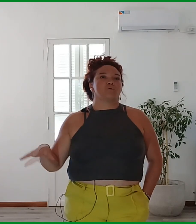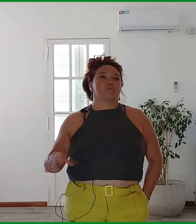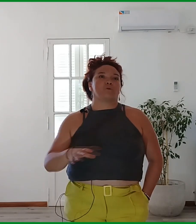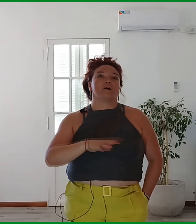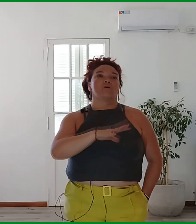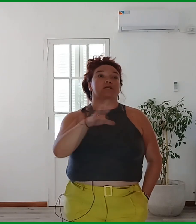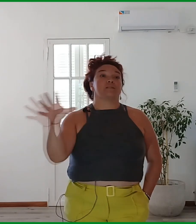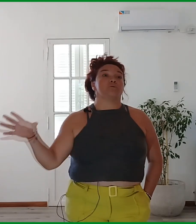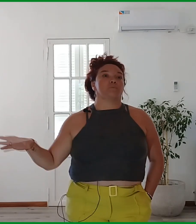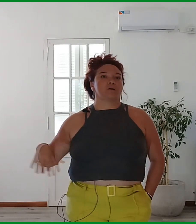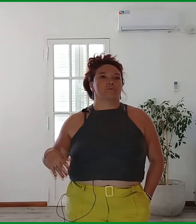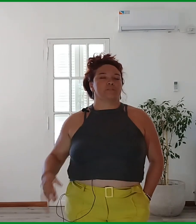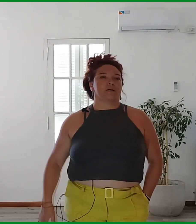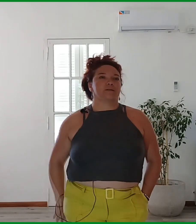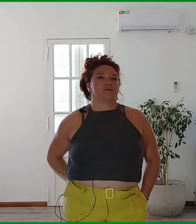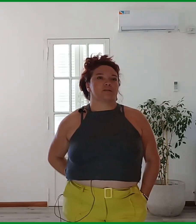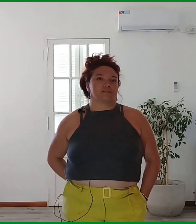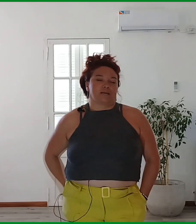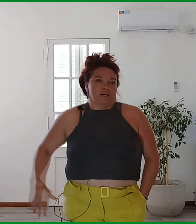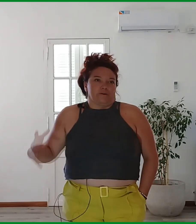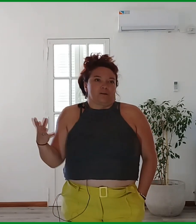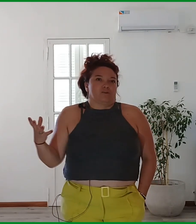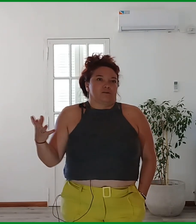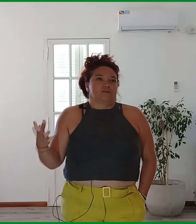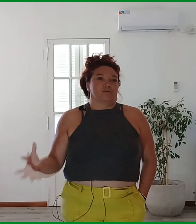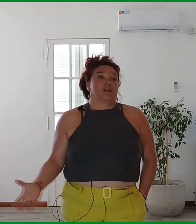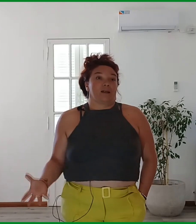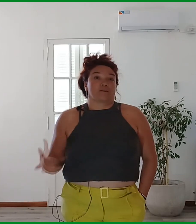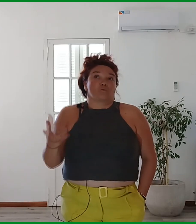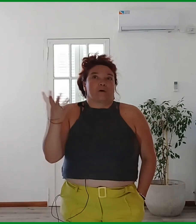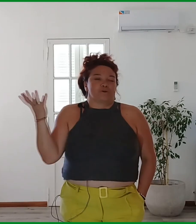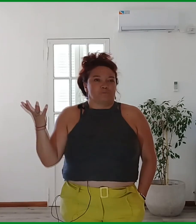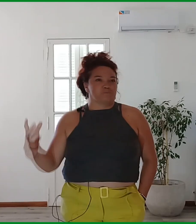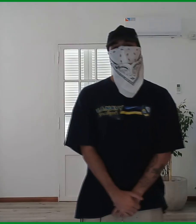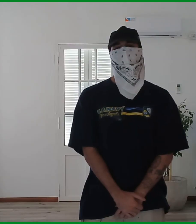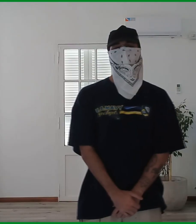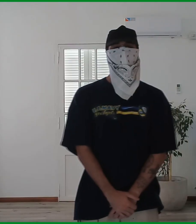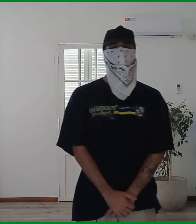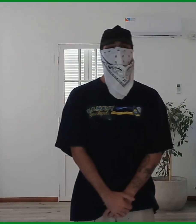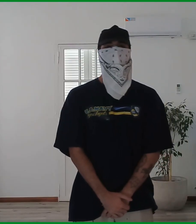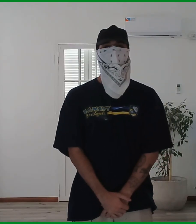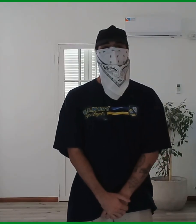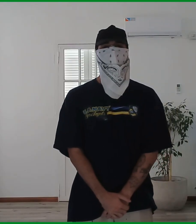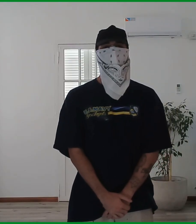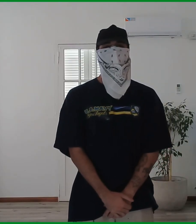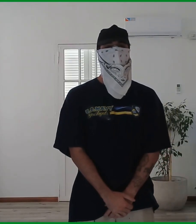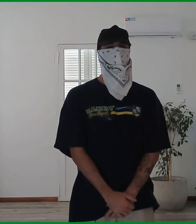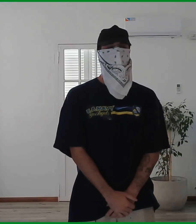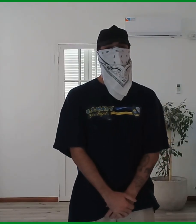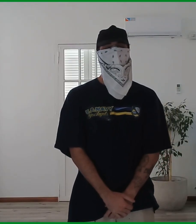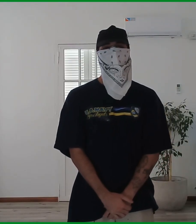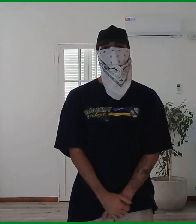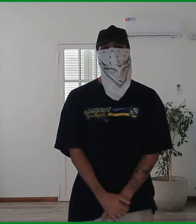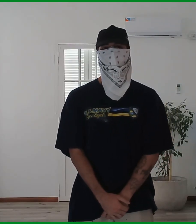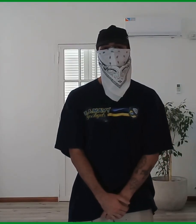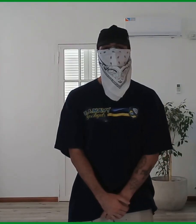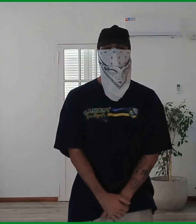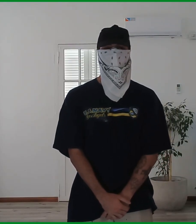un poco más colectivo, más comunitario, que tenga que ver con el arte urbano. Yo creo que lo que valoro son las